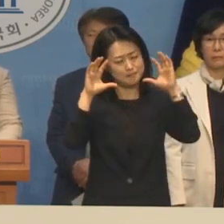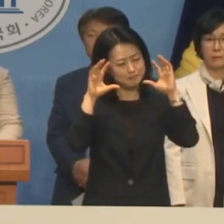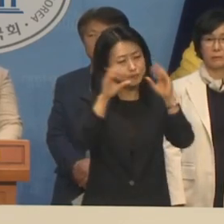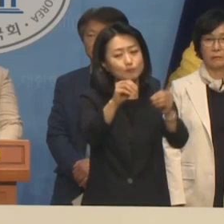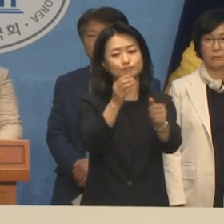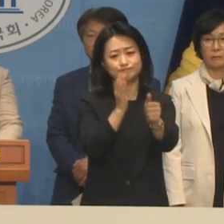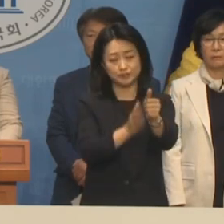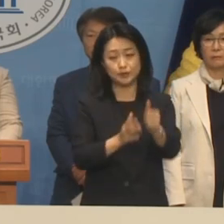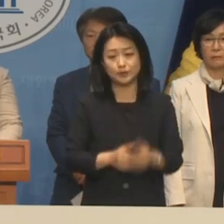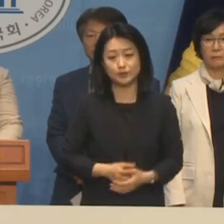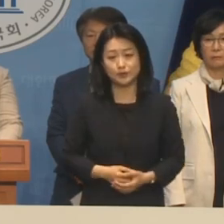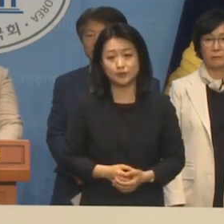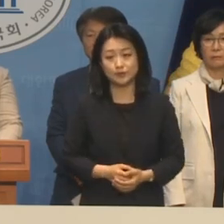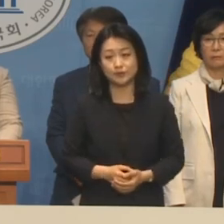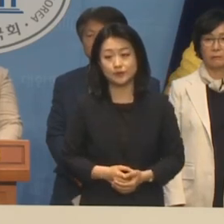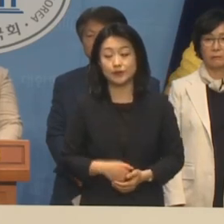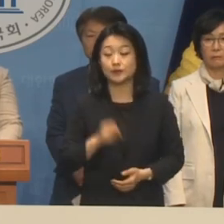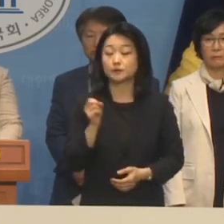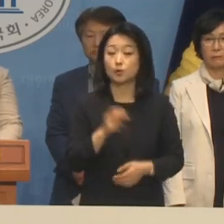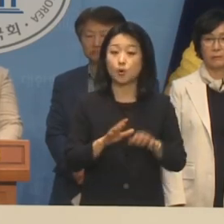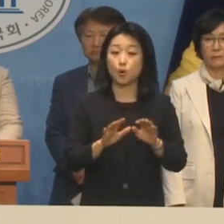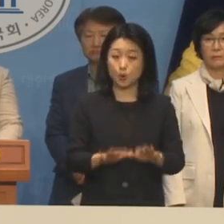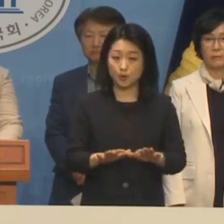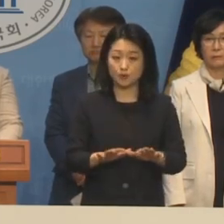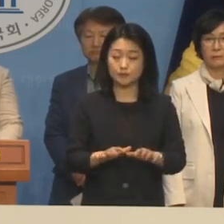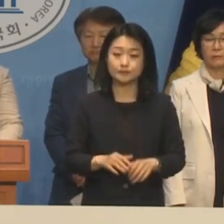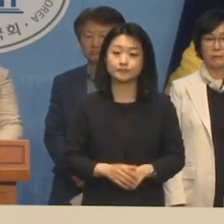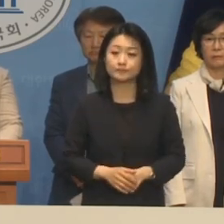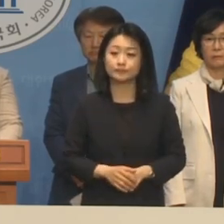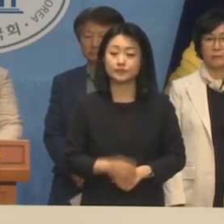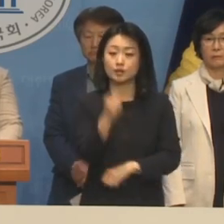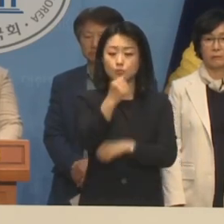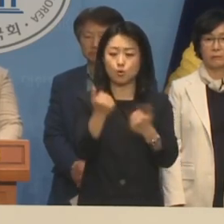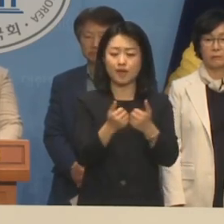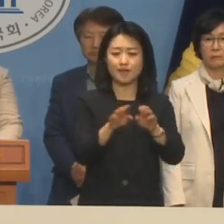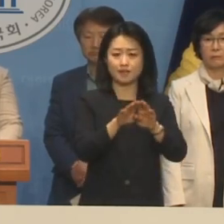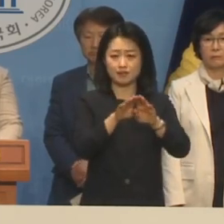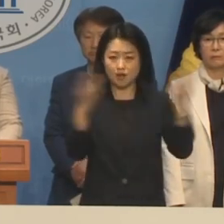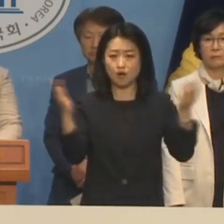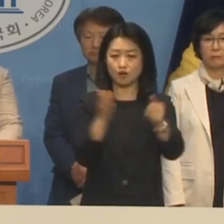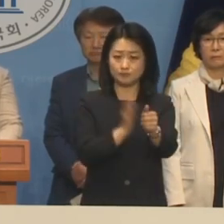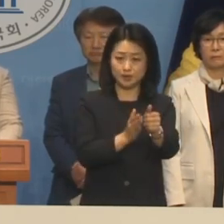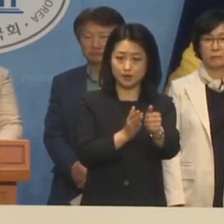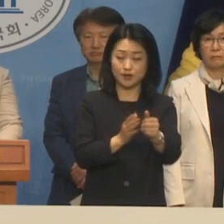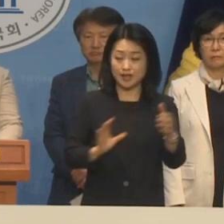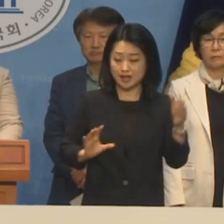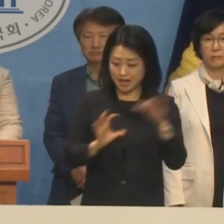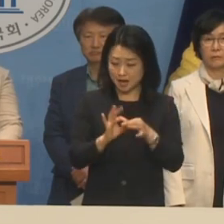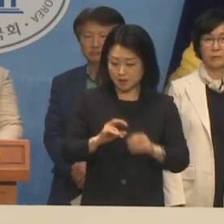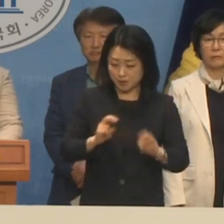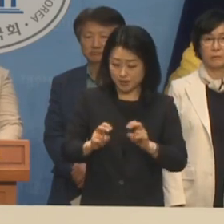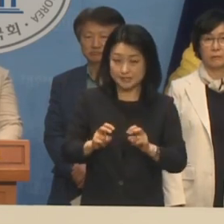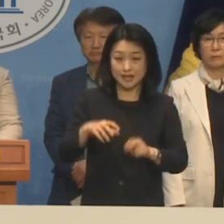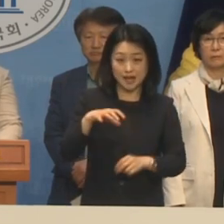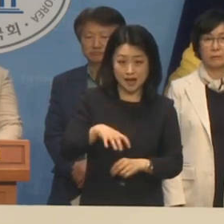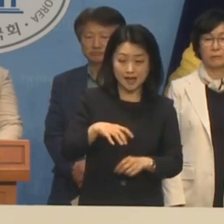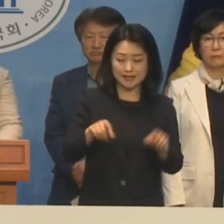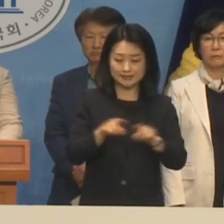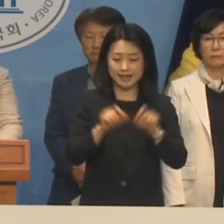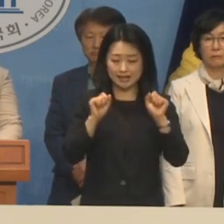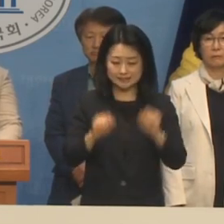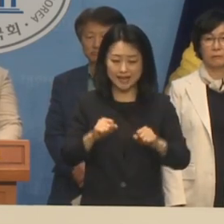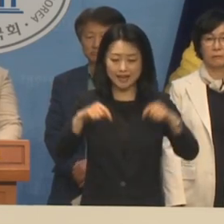한다. 그리고 오늘 당장 본회의를 열어 가맹점주 상생협의권을